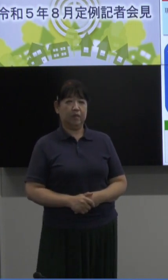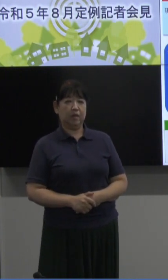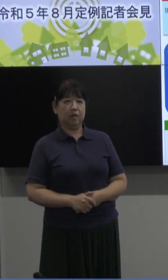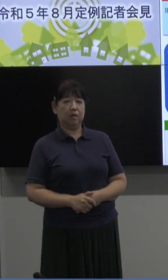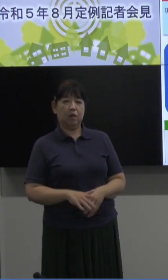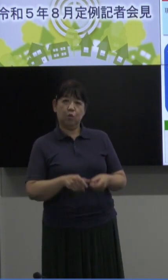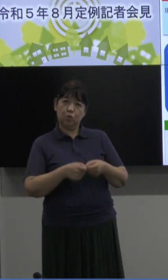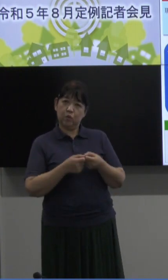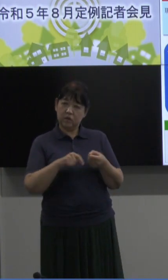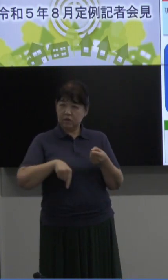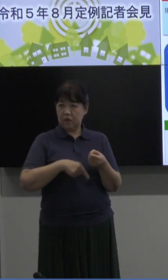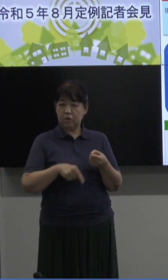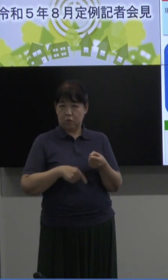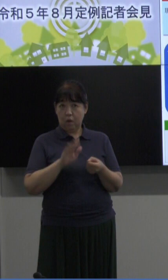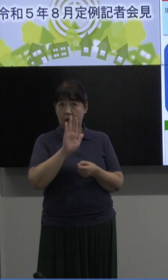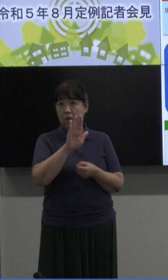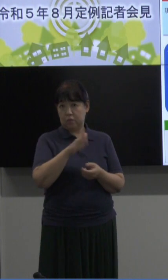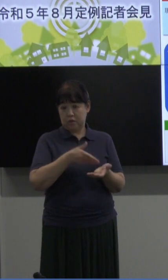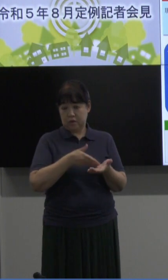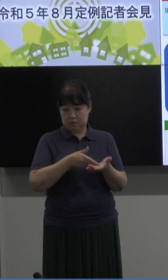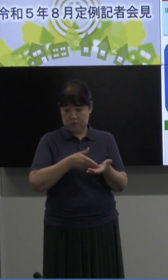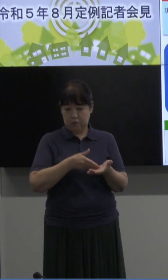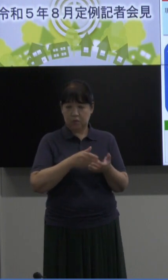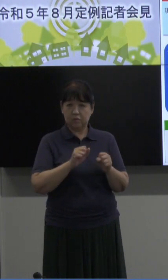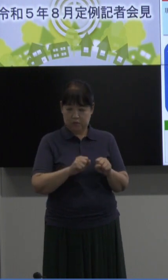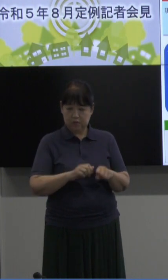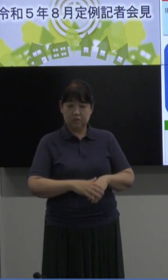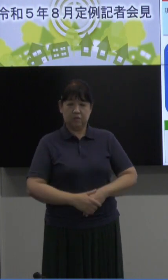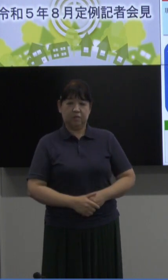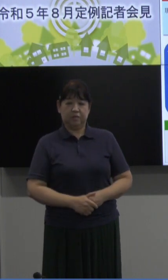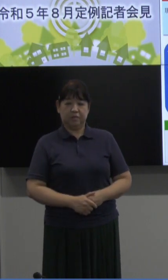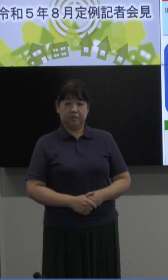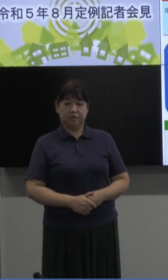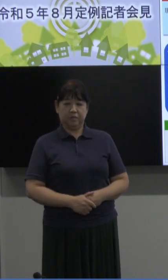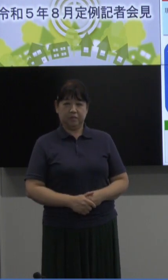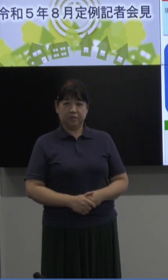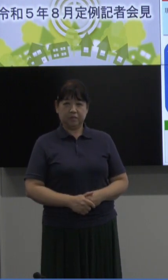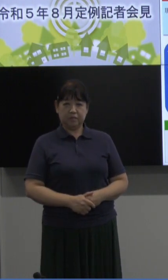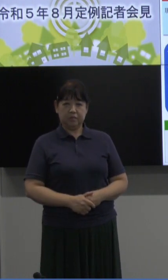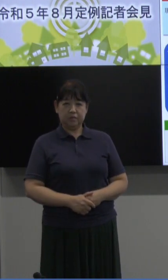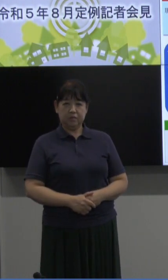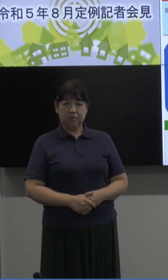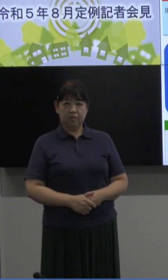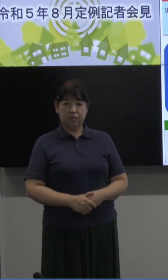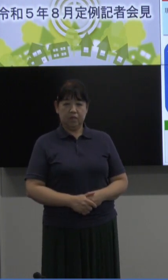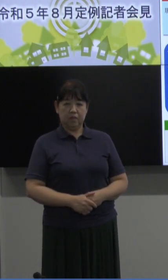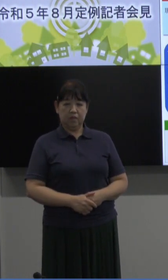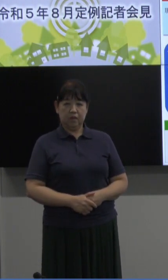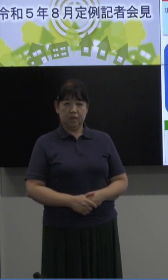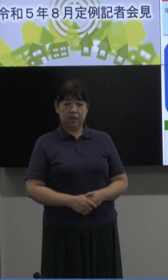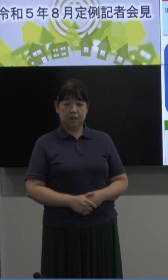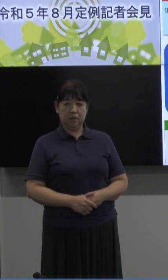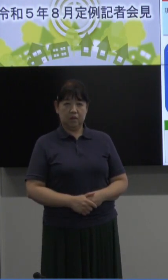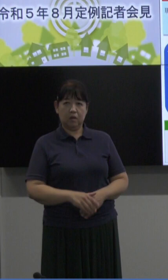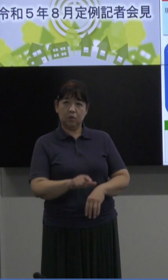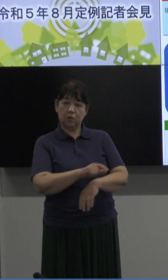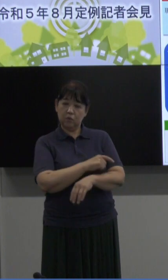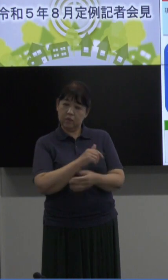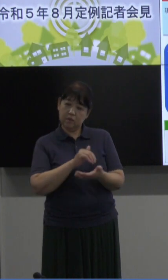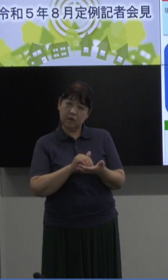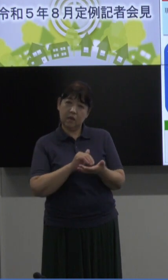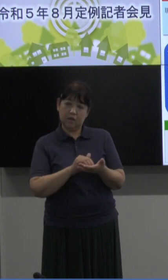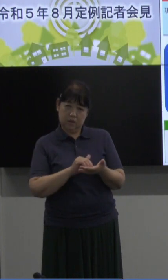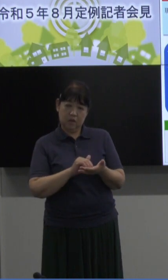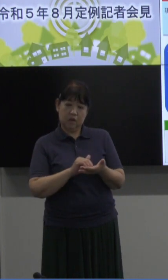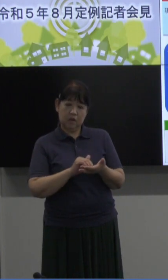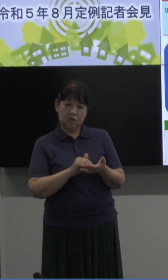詳細にわたりましては後ほど説明させていただきますのでよろしくお願いしたいと思っております。また特別会計の補正と事業